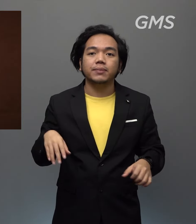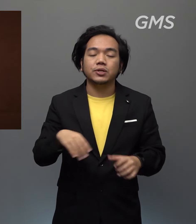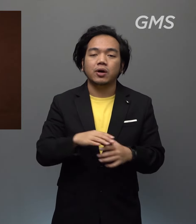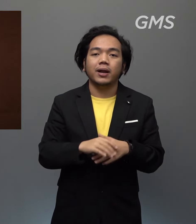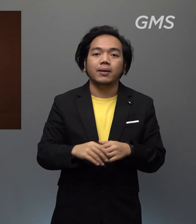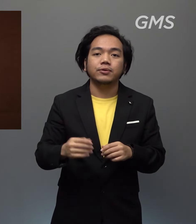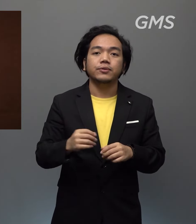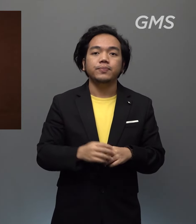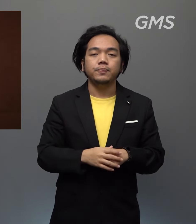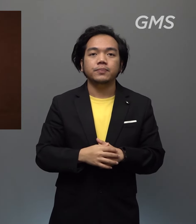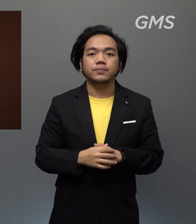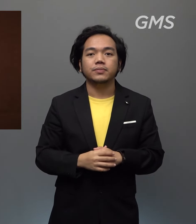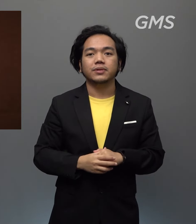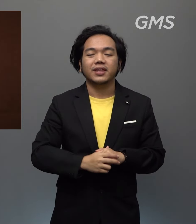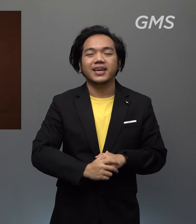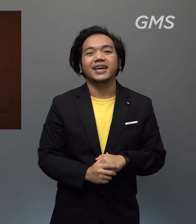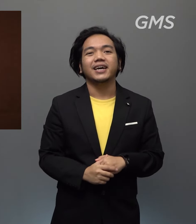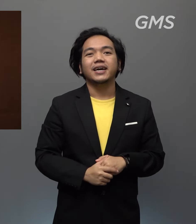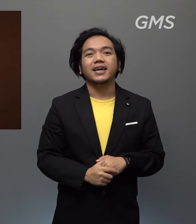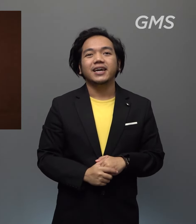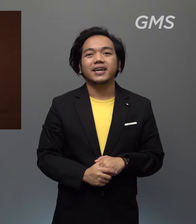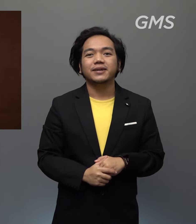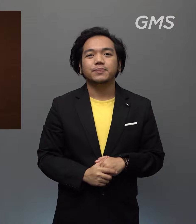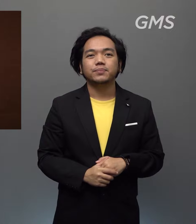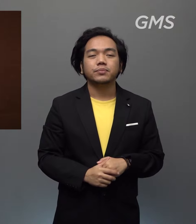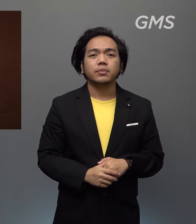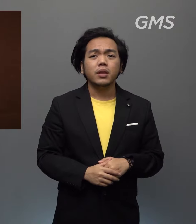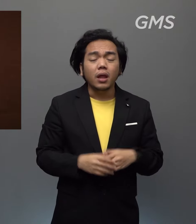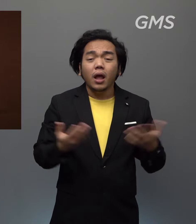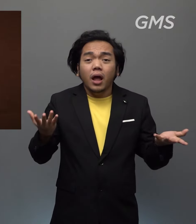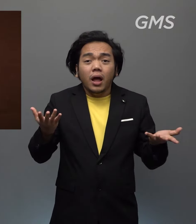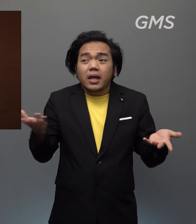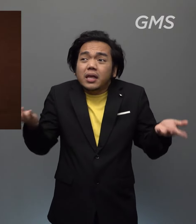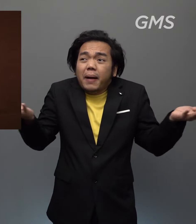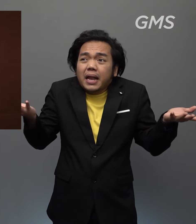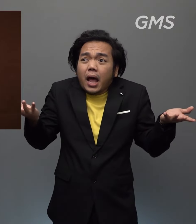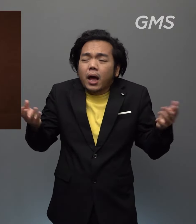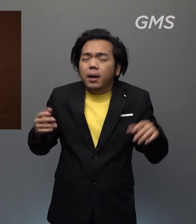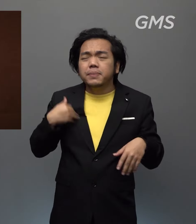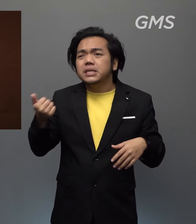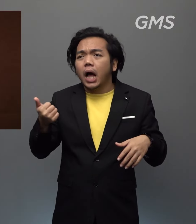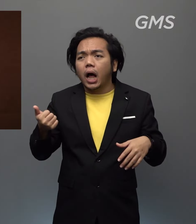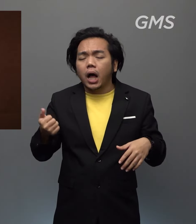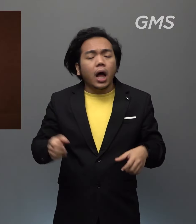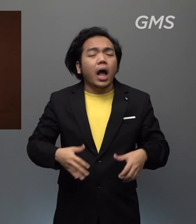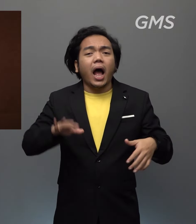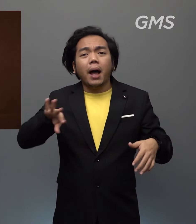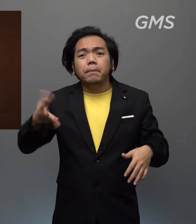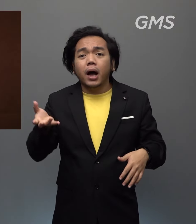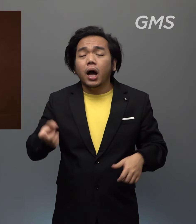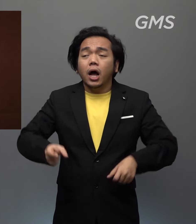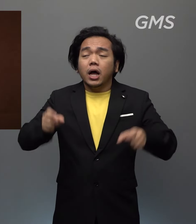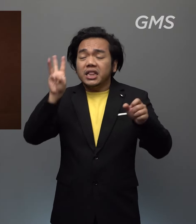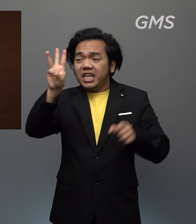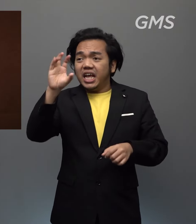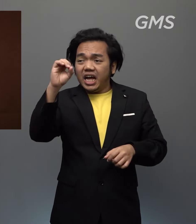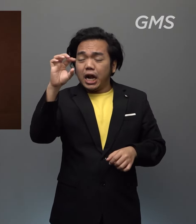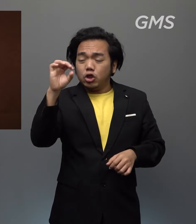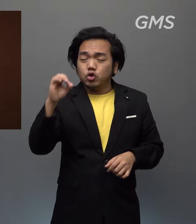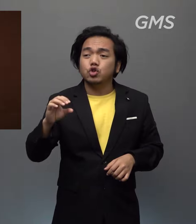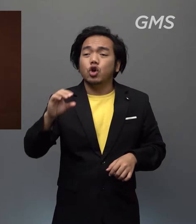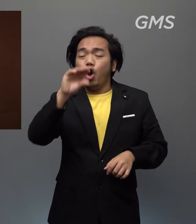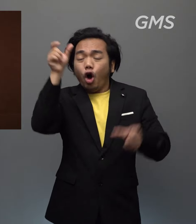300 orang ini diimport? Artinya ada pasukan khusus yang dibayar? Atau mungkin koalisinya